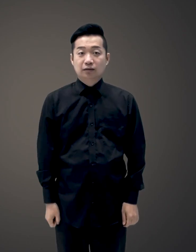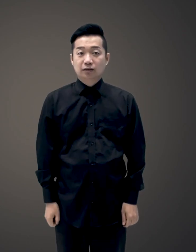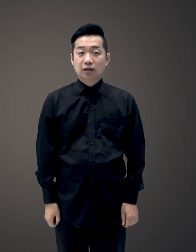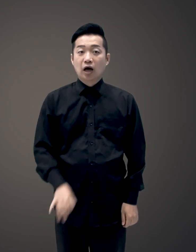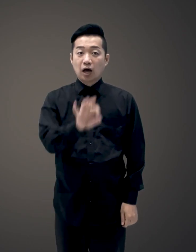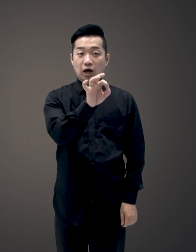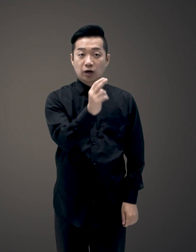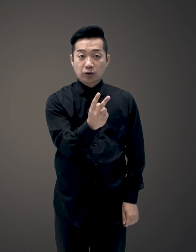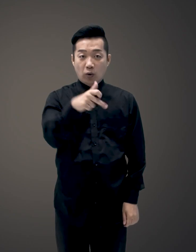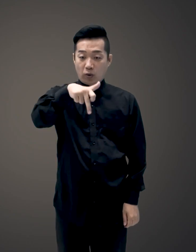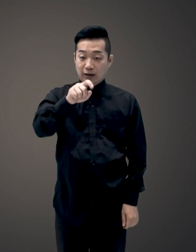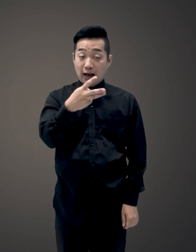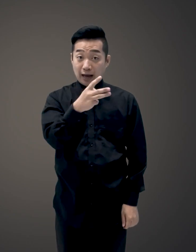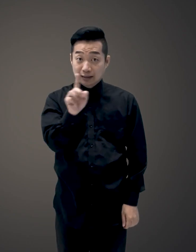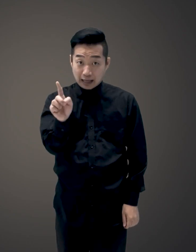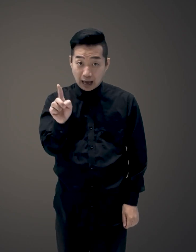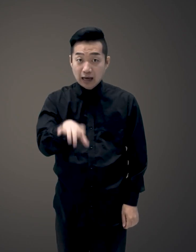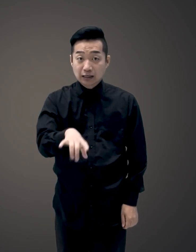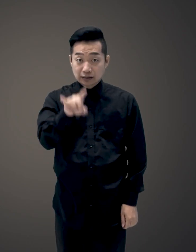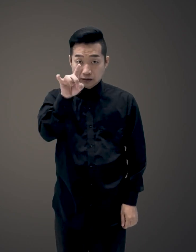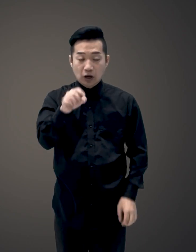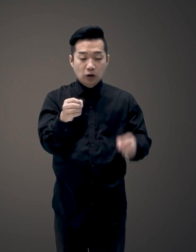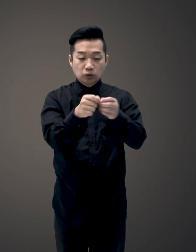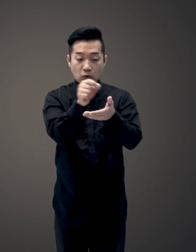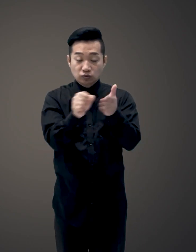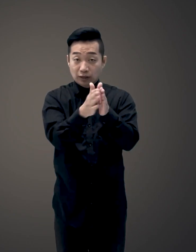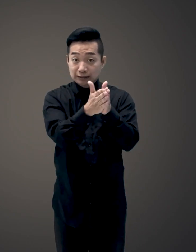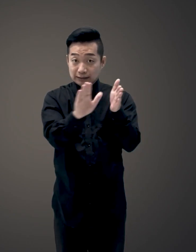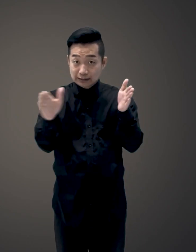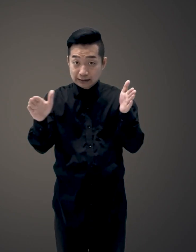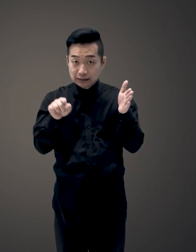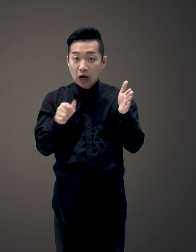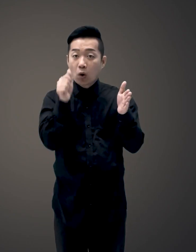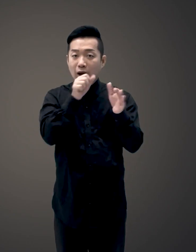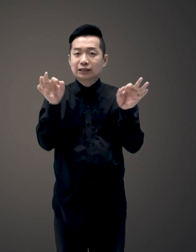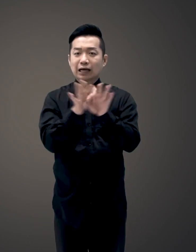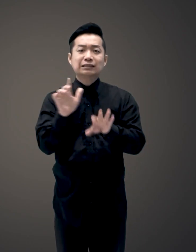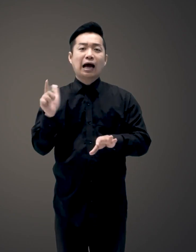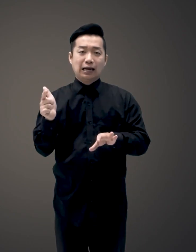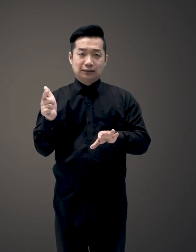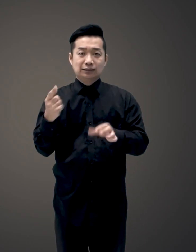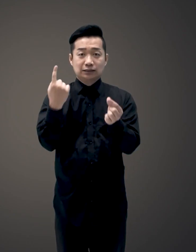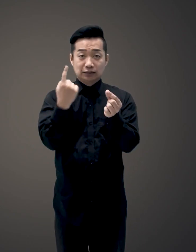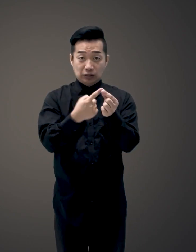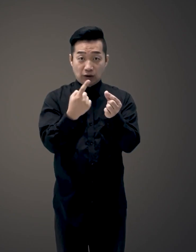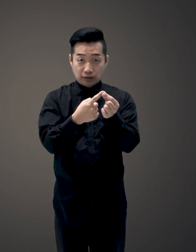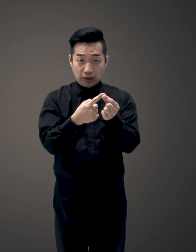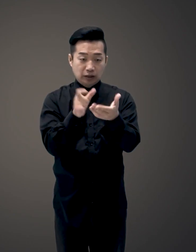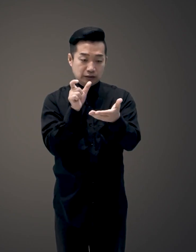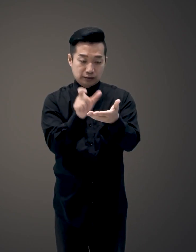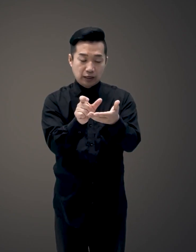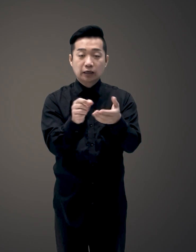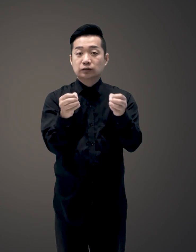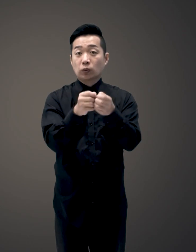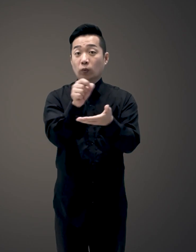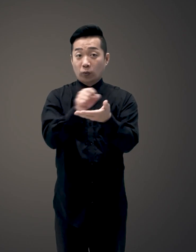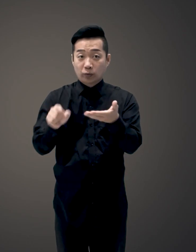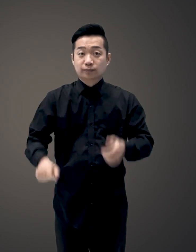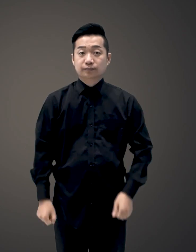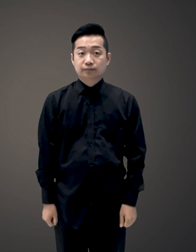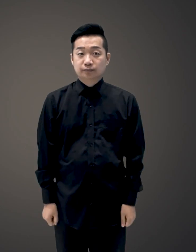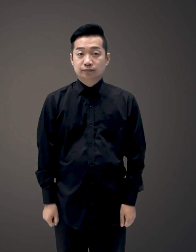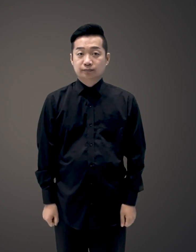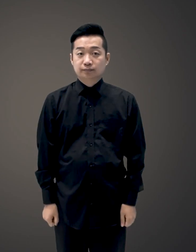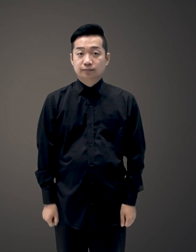합니다. 요카타는 첫 소설집 고양이는 사라지지 않는다 맨 처음에 실려있는